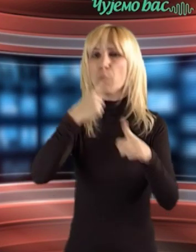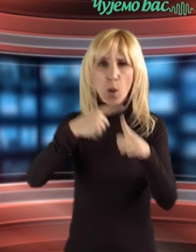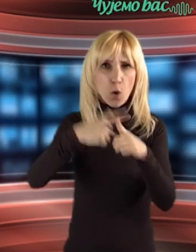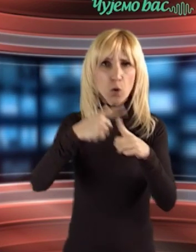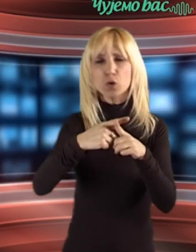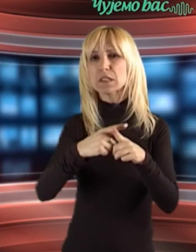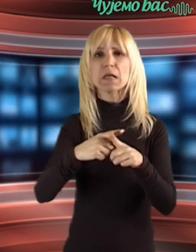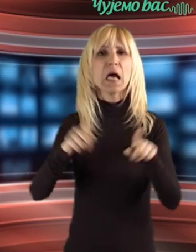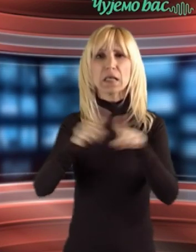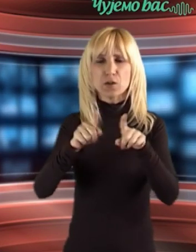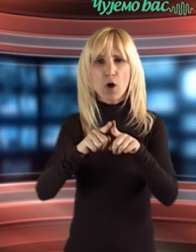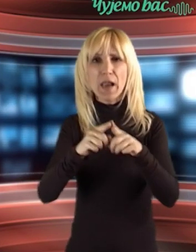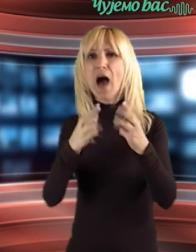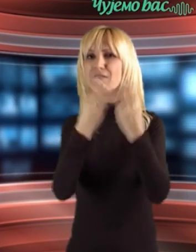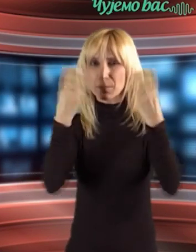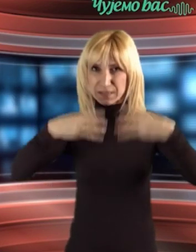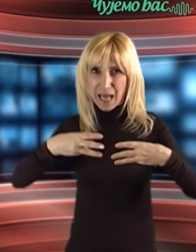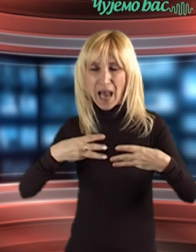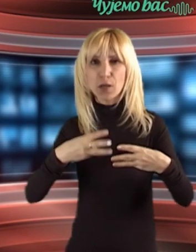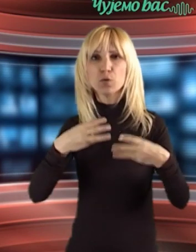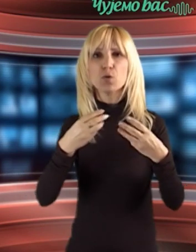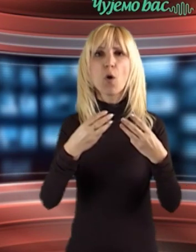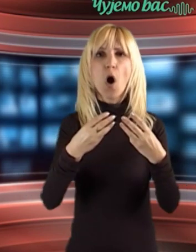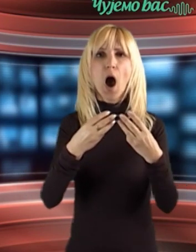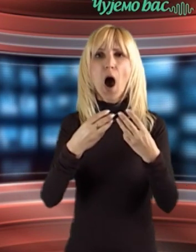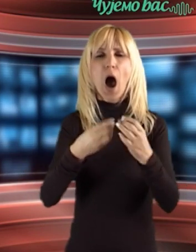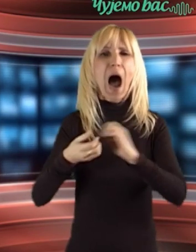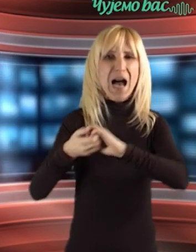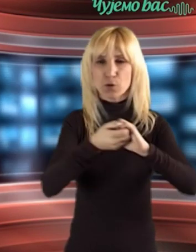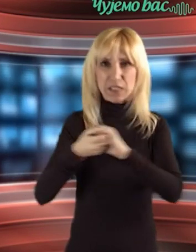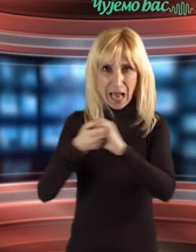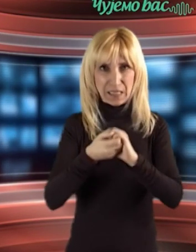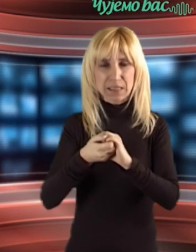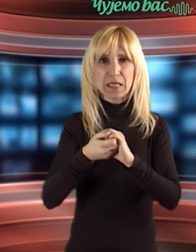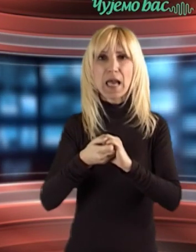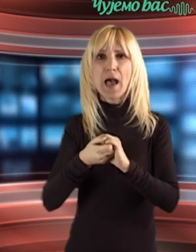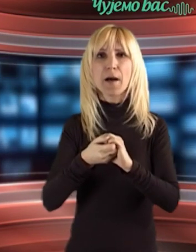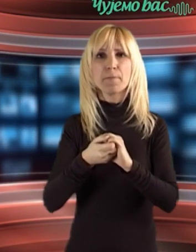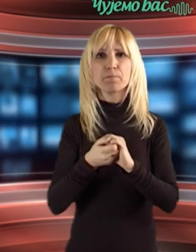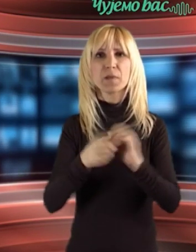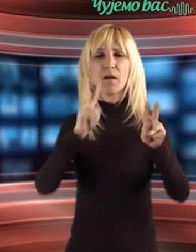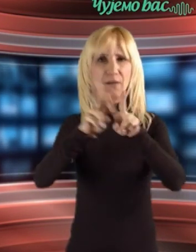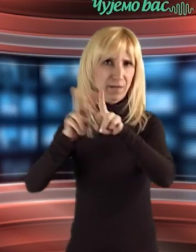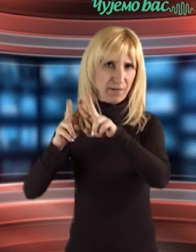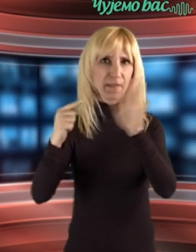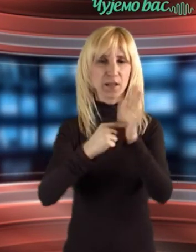www.efsli.org.com, tako isto ćete moći da pratite i sve te informacije putem web sajta asocijacije